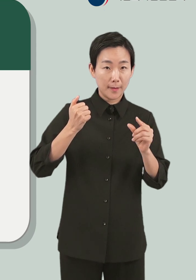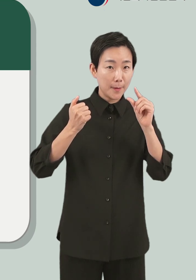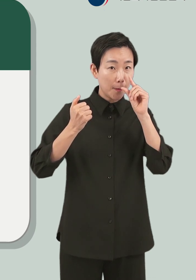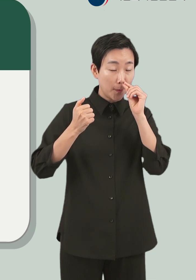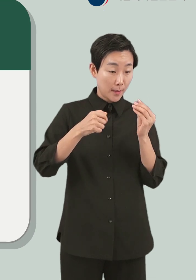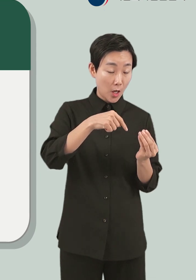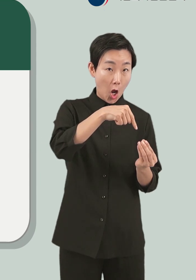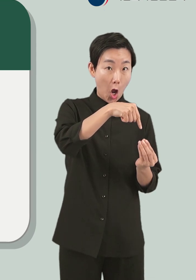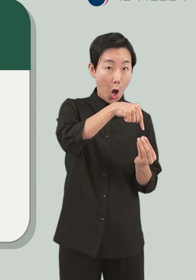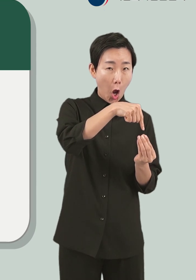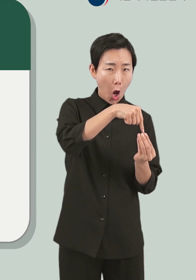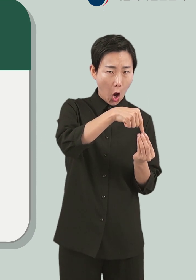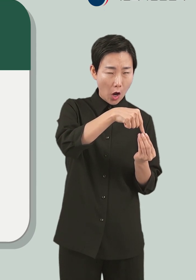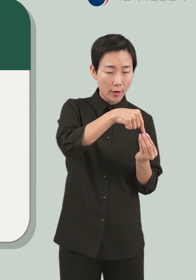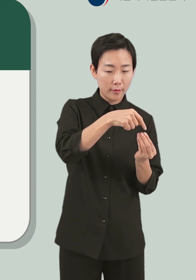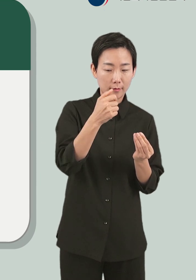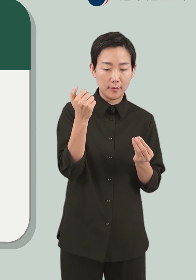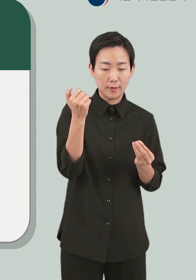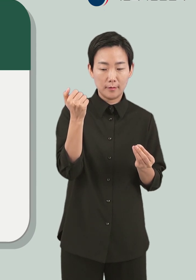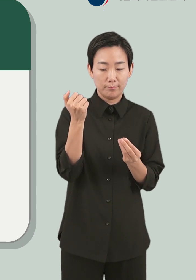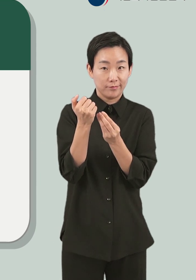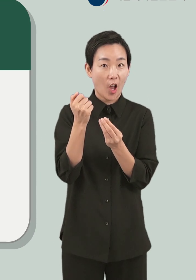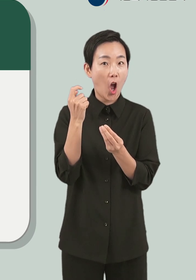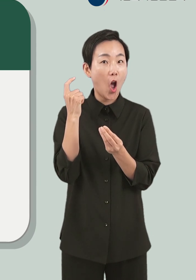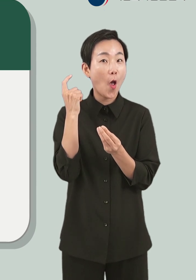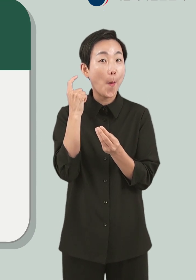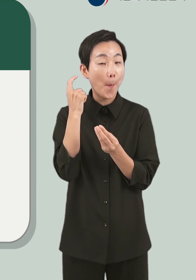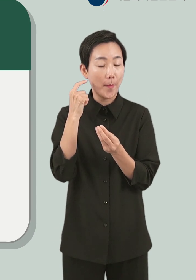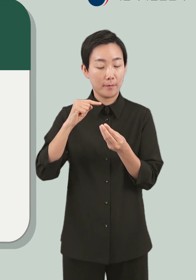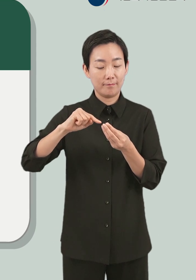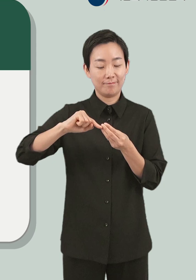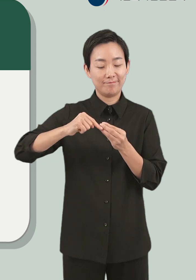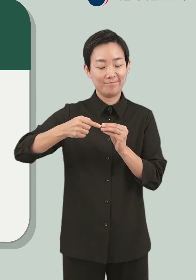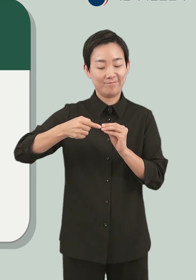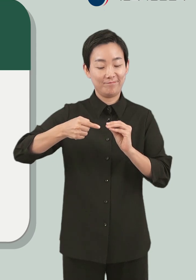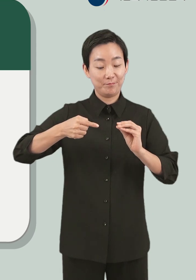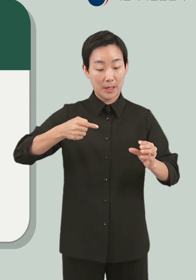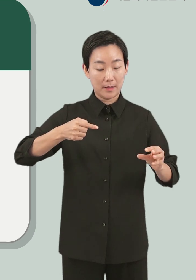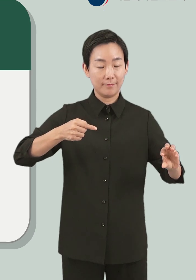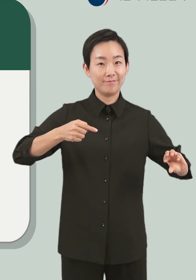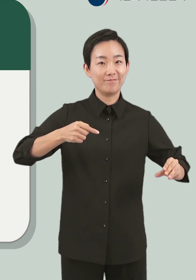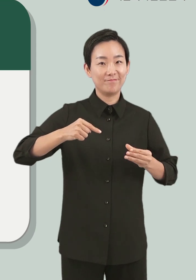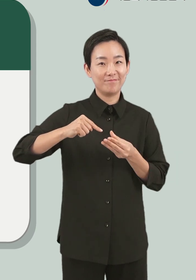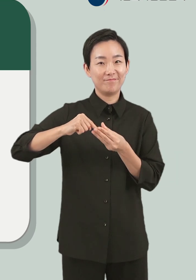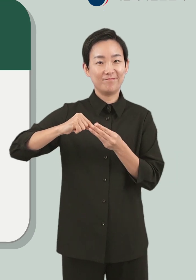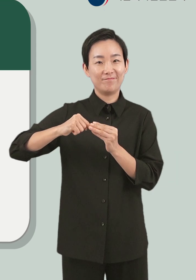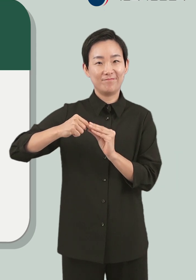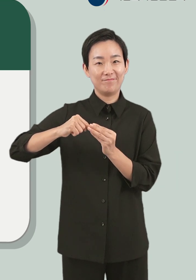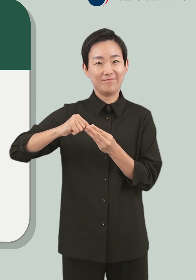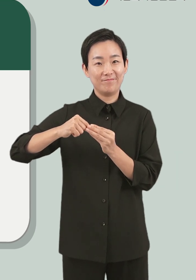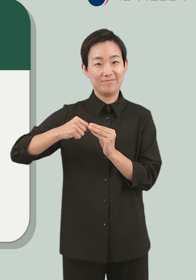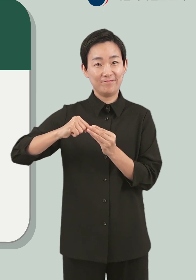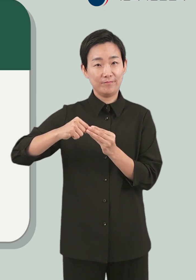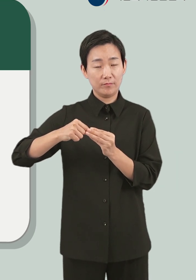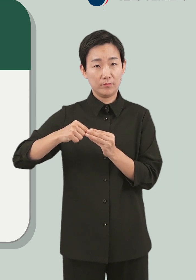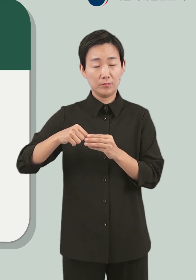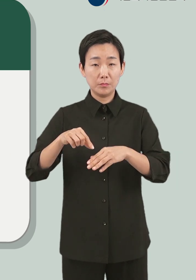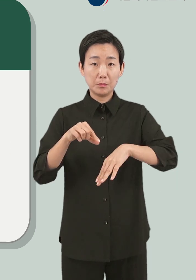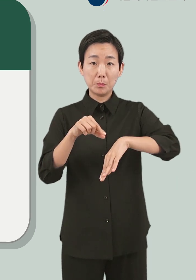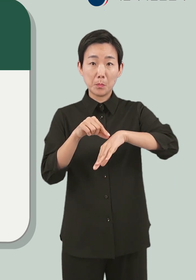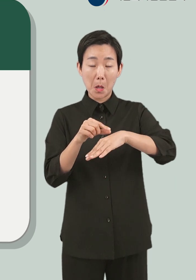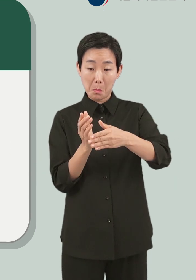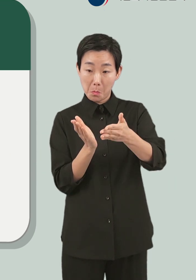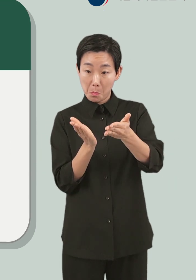소리가 납니다. 체혈침의 보호캡을 비틀어서 제거합니다. 뚜껑을 다시 체혈기에 끼웁니다.